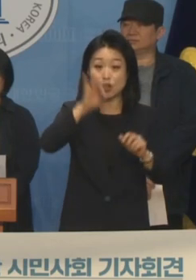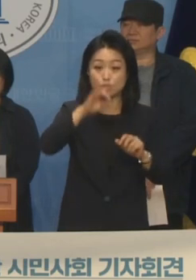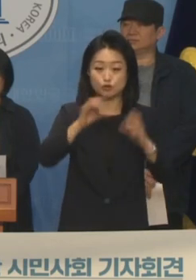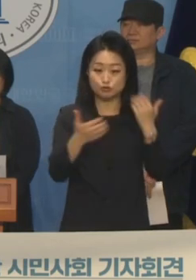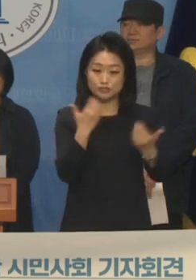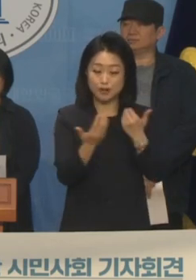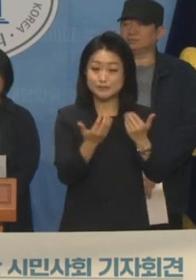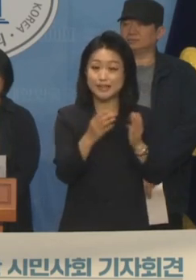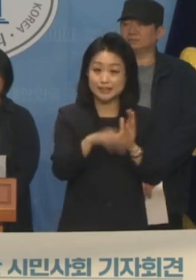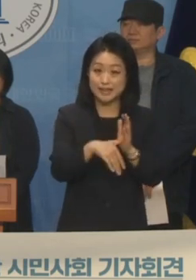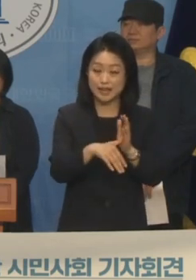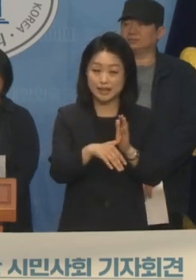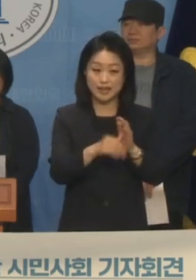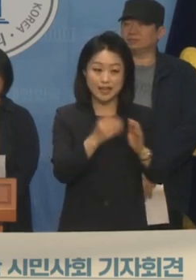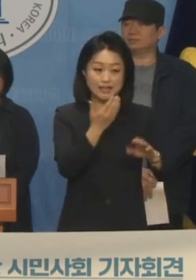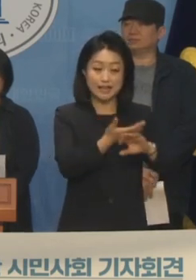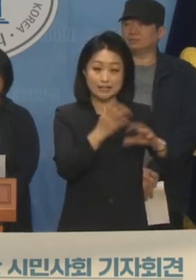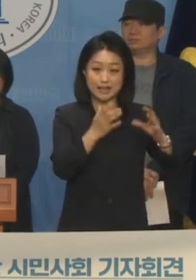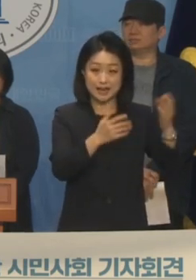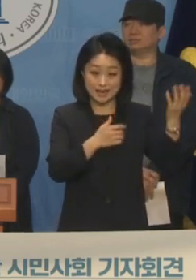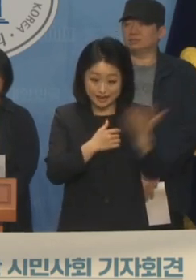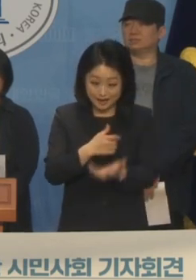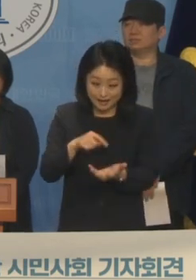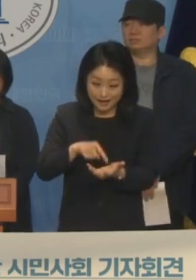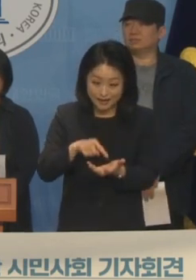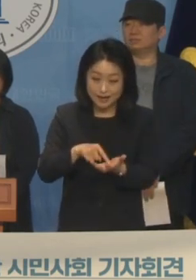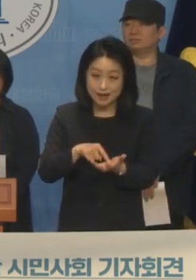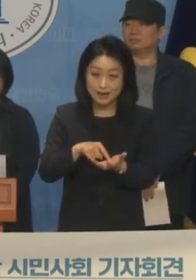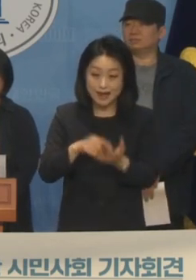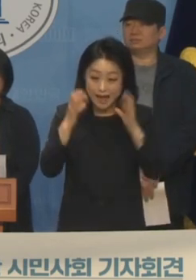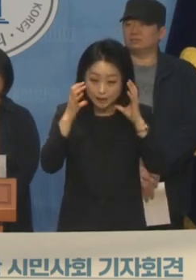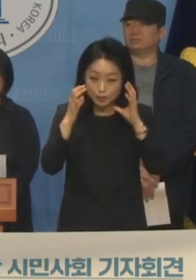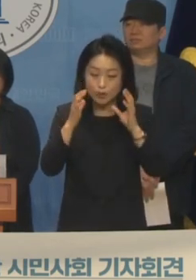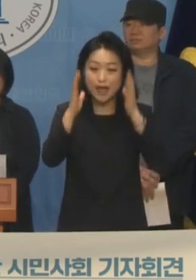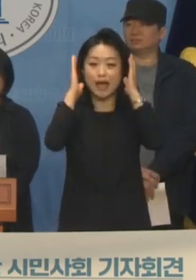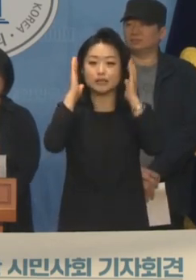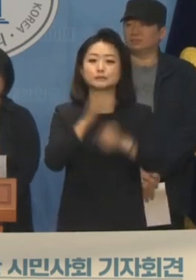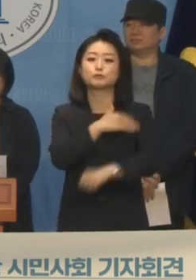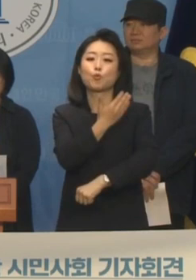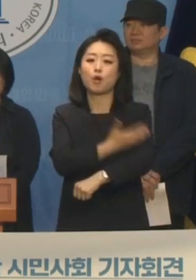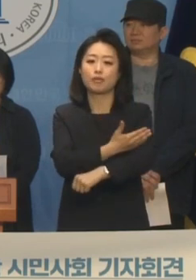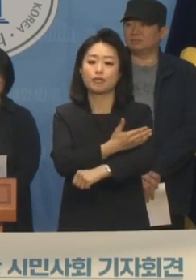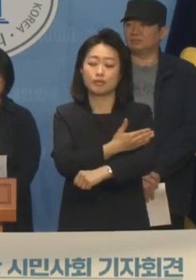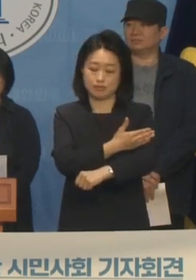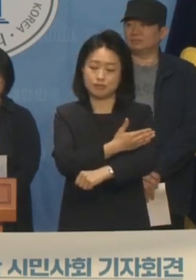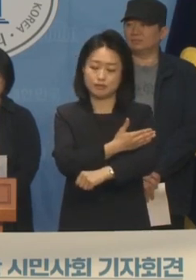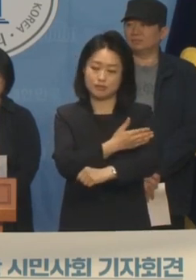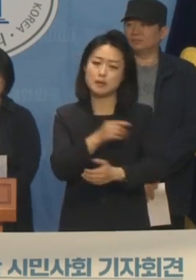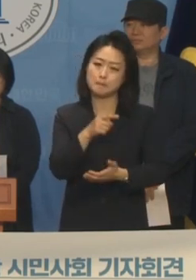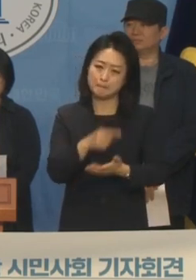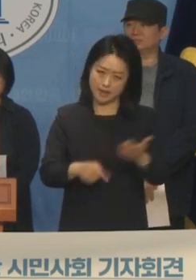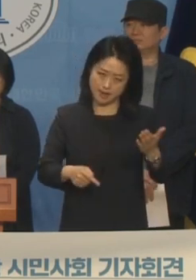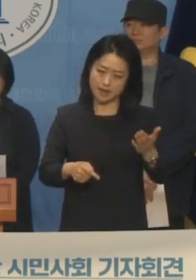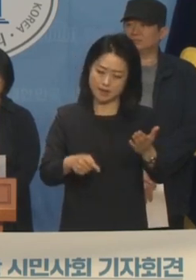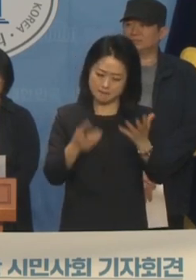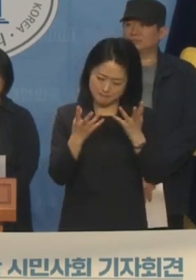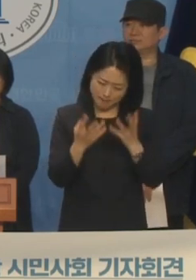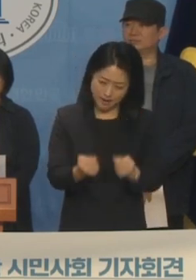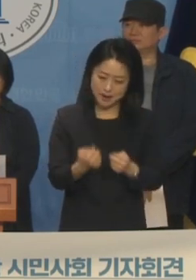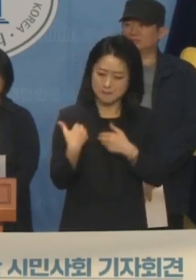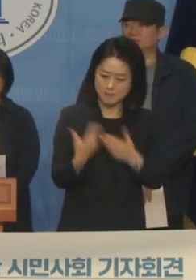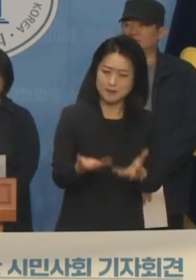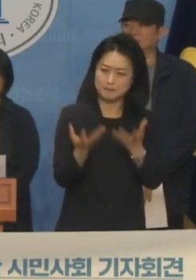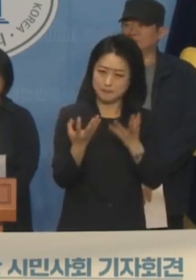국정감사에서 미등록 이주 아동의 학습권 문제를 다루었습니다. 생각보다 많은 아이들이 교육제도 밖에 방치되어